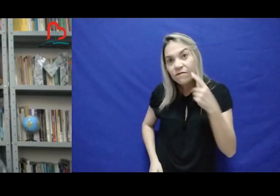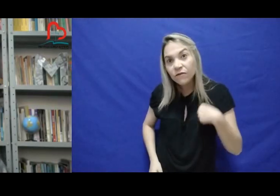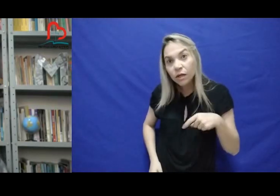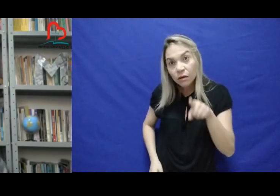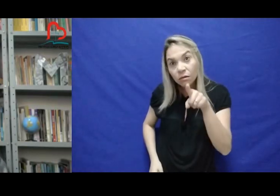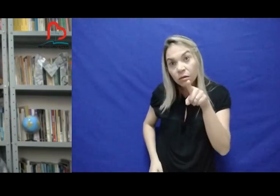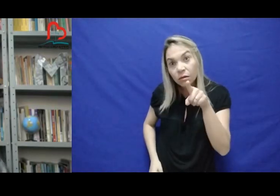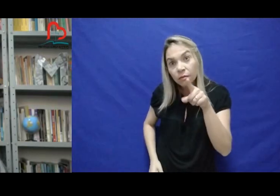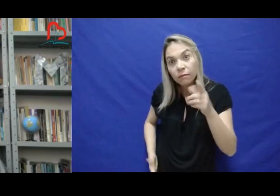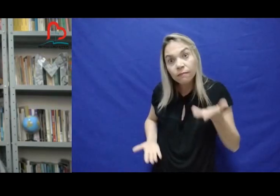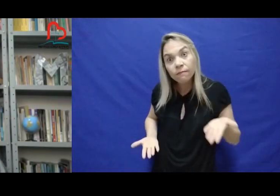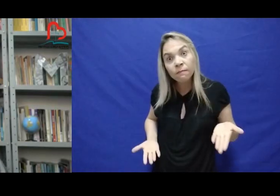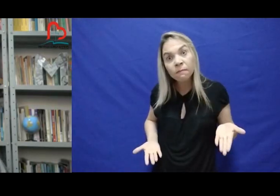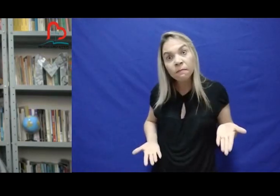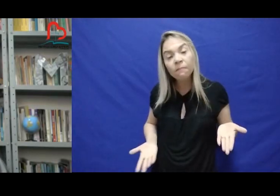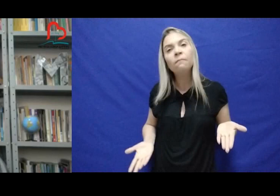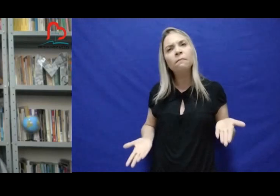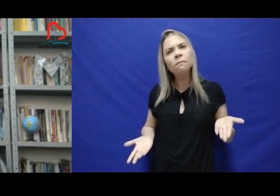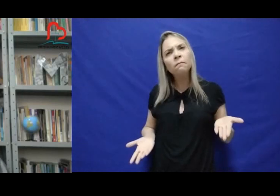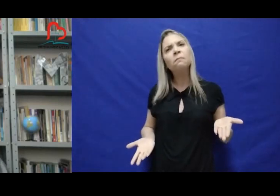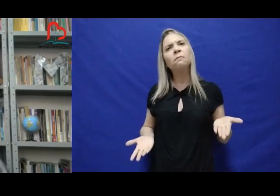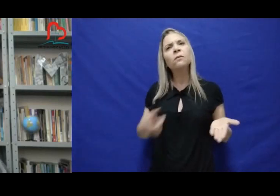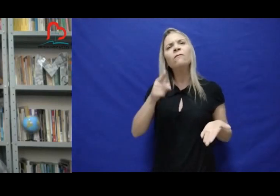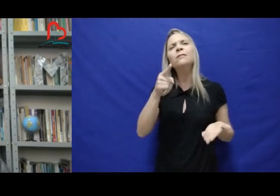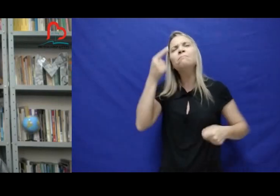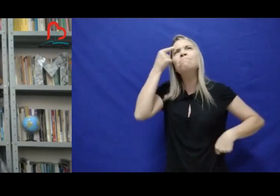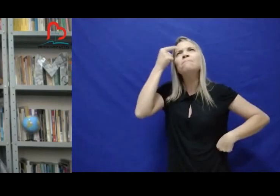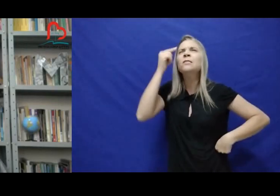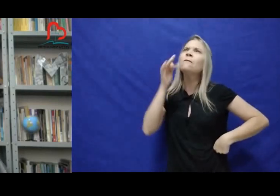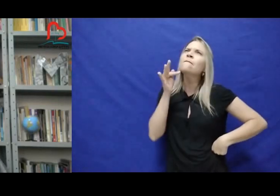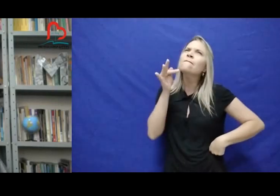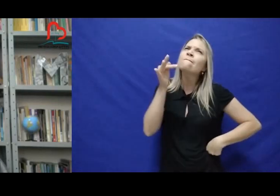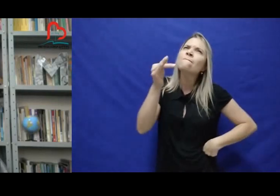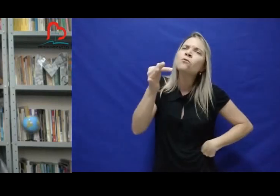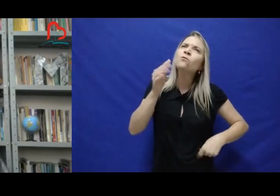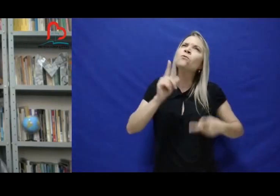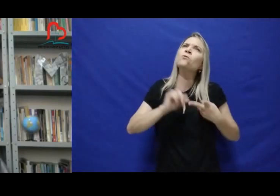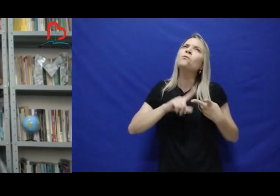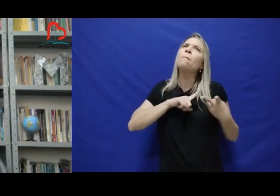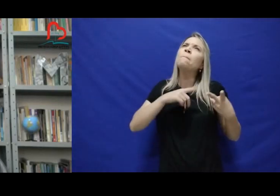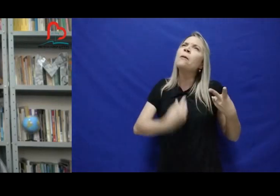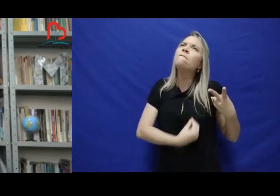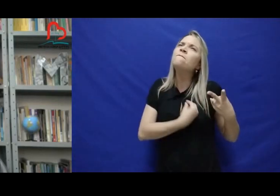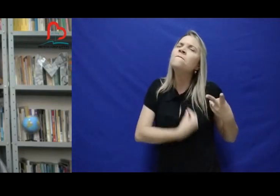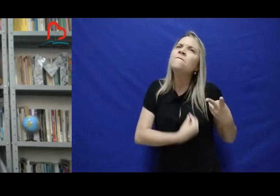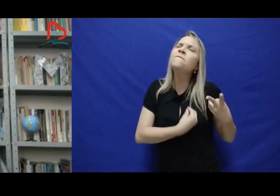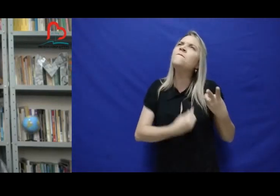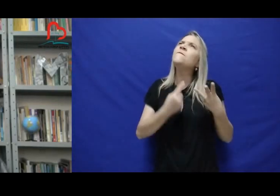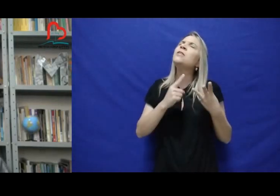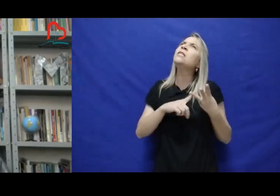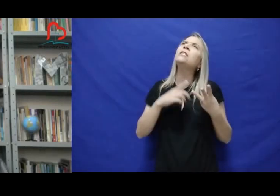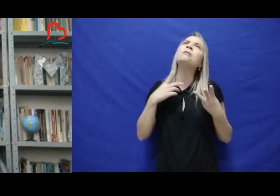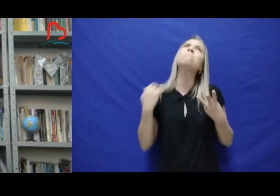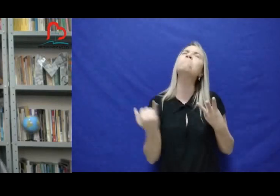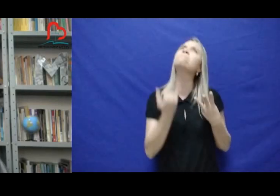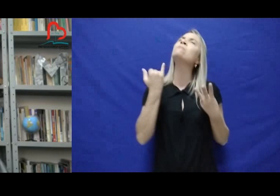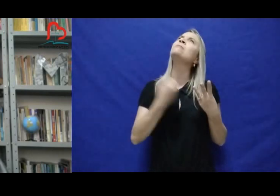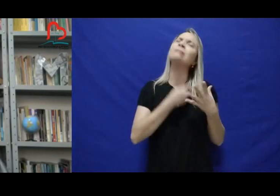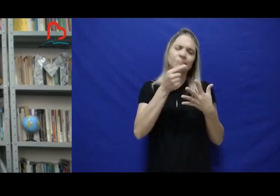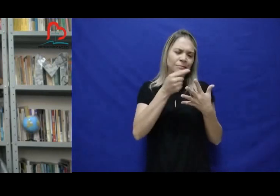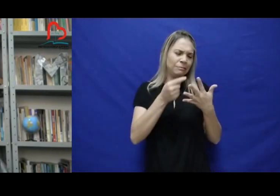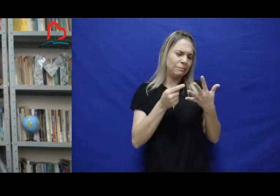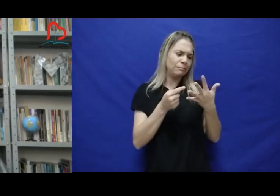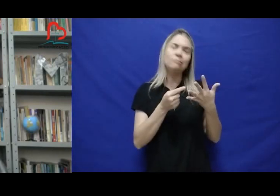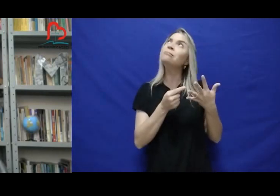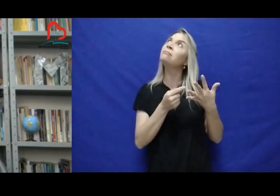Deus? Sinceramente, ao olhar para aquilo que você deseja, para os seus planos, para os seus valores, para aquilo